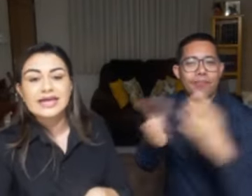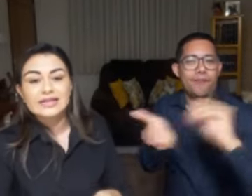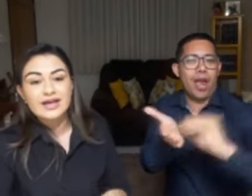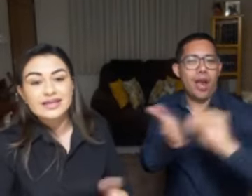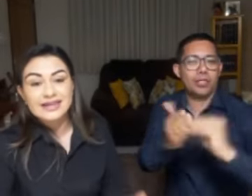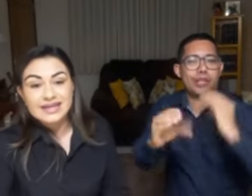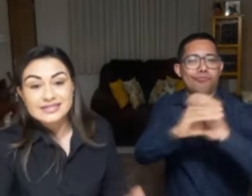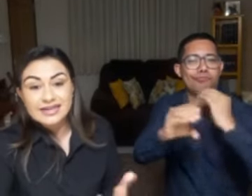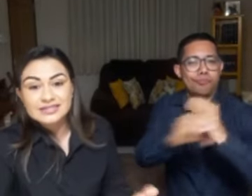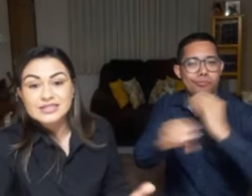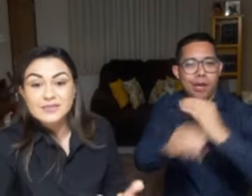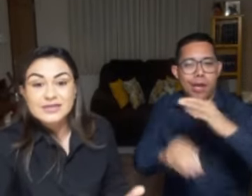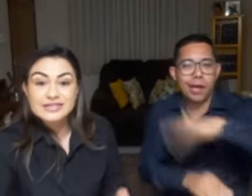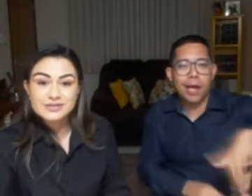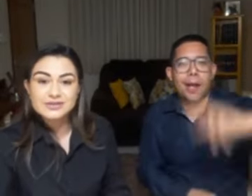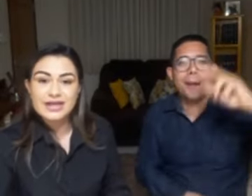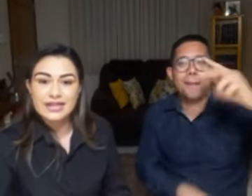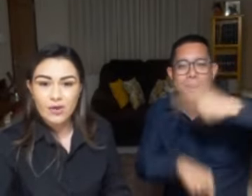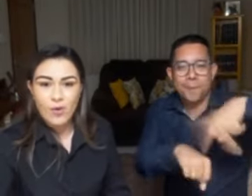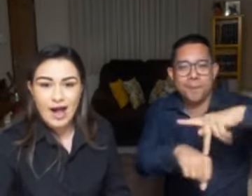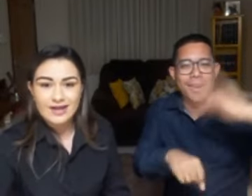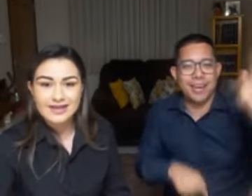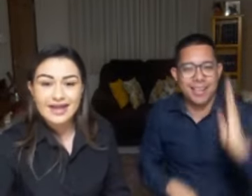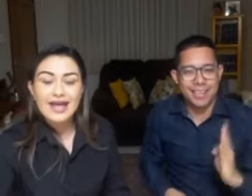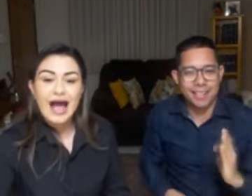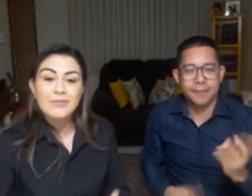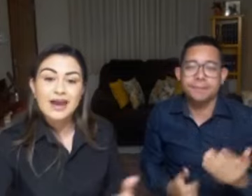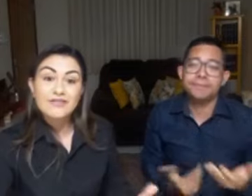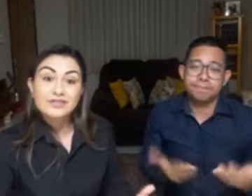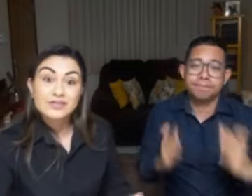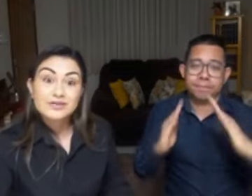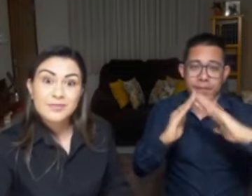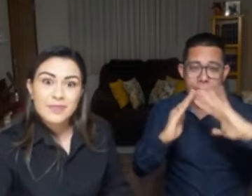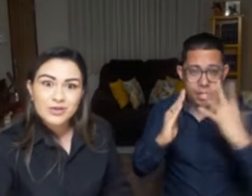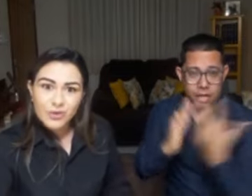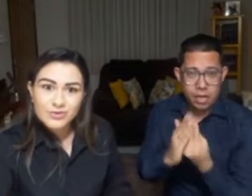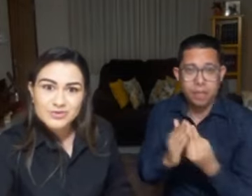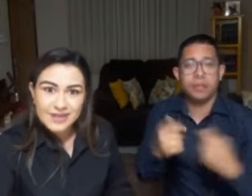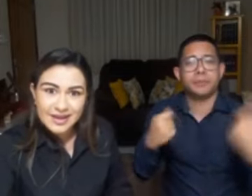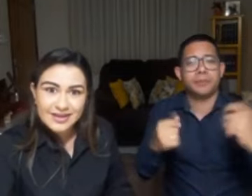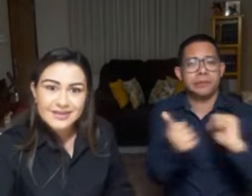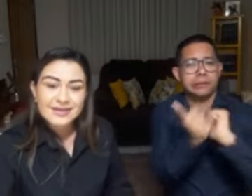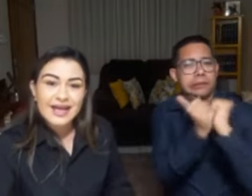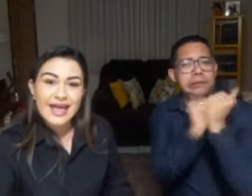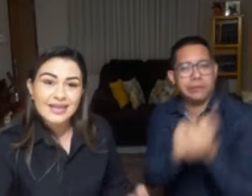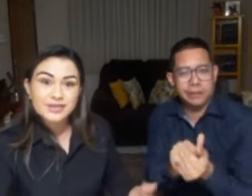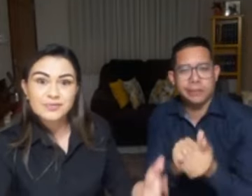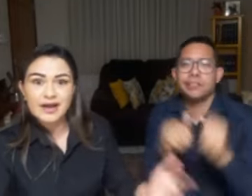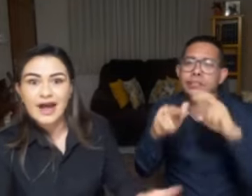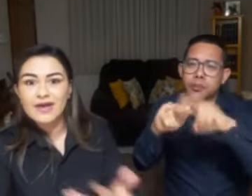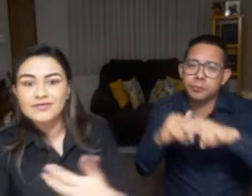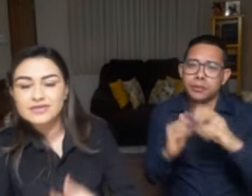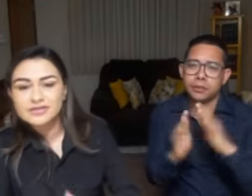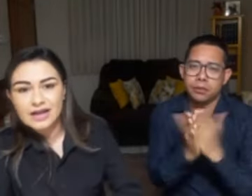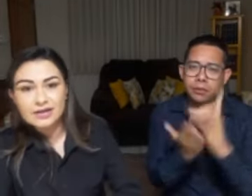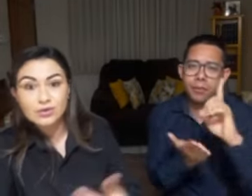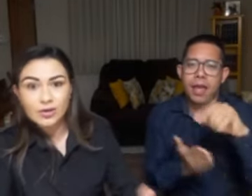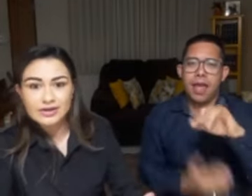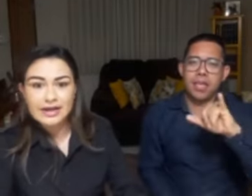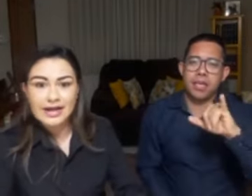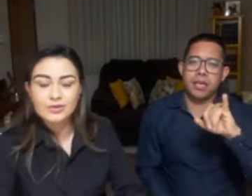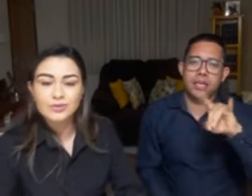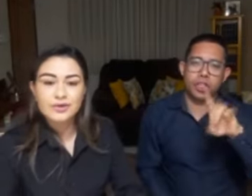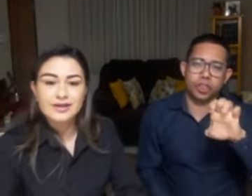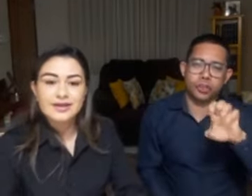país. Então, as igrejas, elas precisam se adequar, né? A palavra de Deus é para todos, né? É ir de pregar o evangelho a